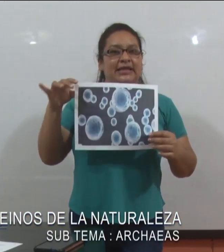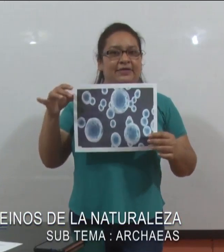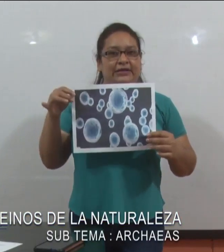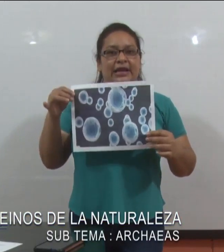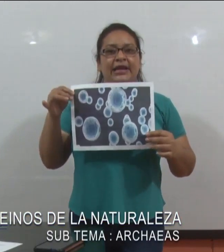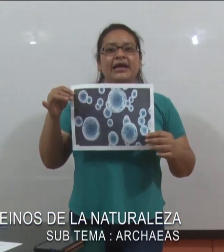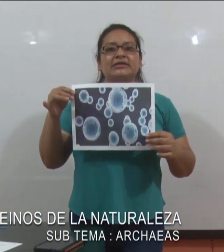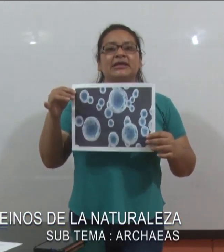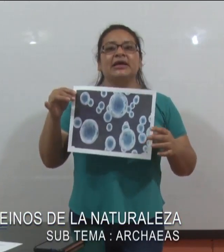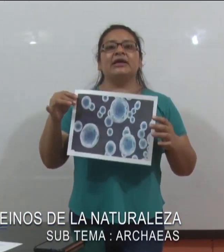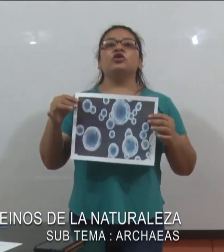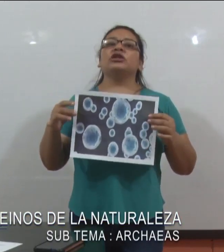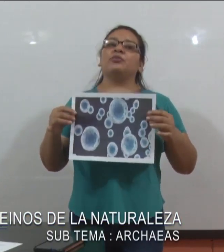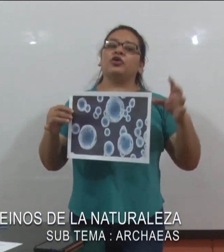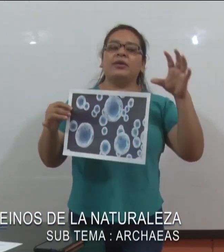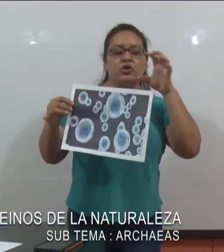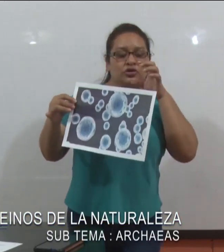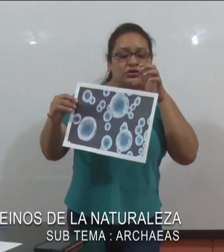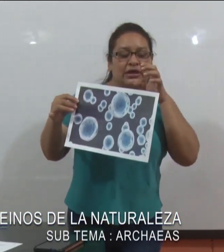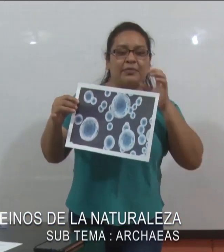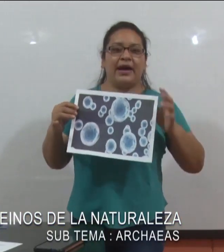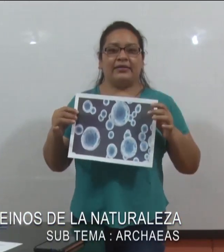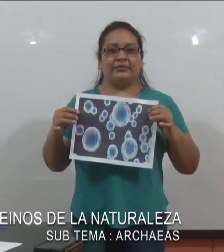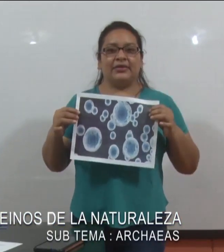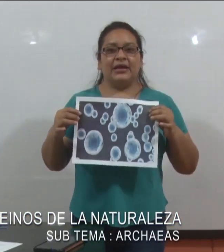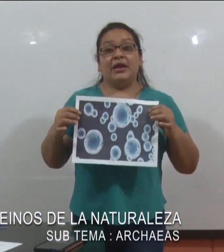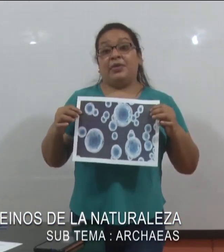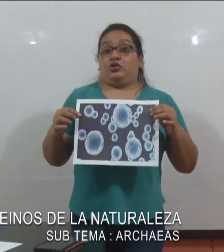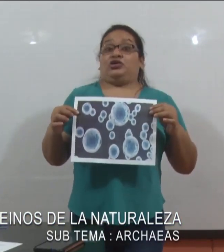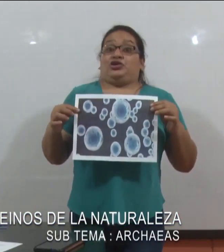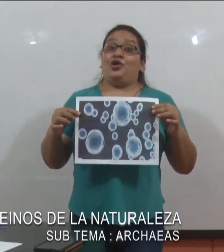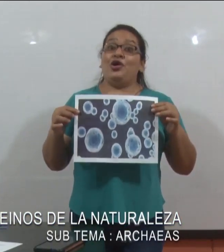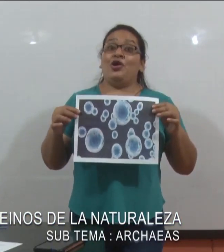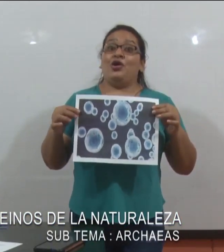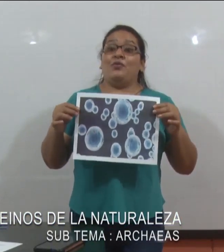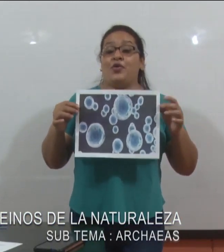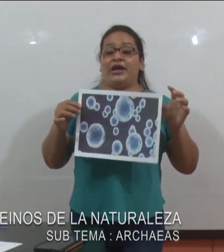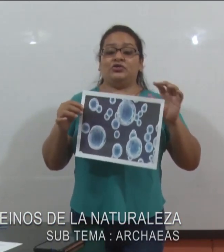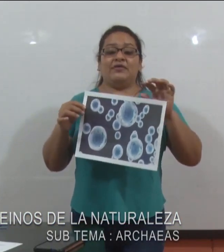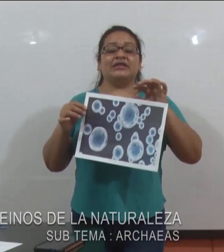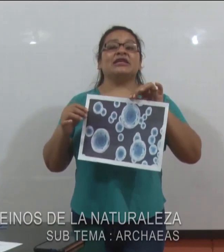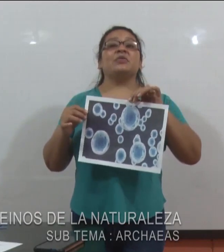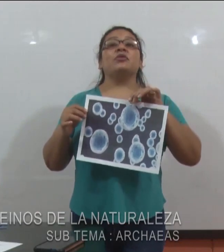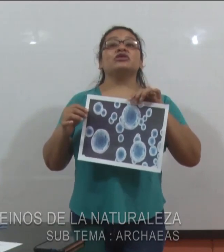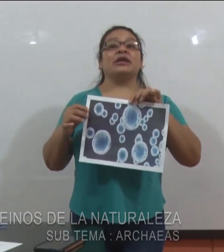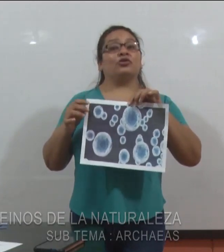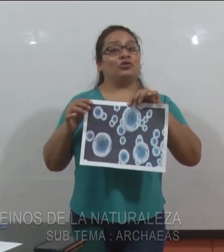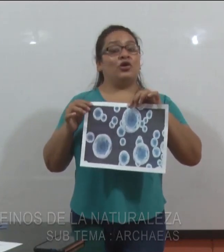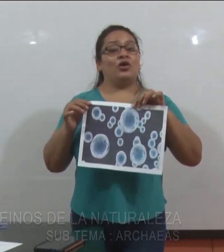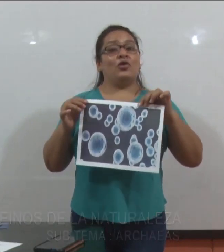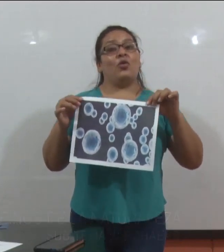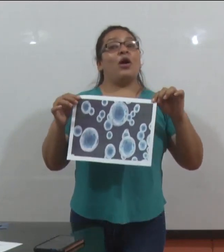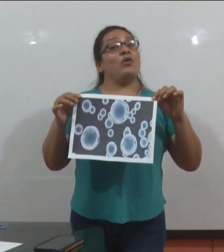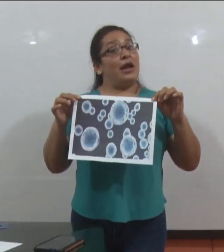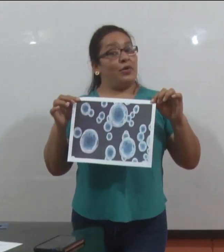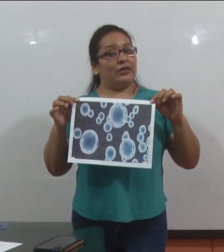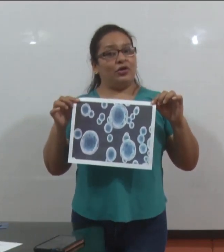de bacterias y donde podemos observar, pero si no, por eso a veces vamos al doctor o a un